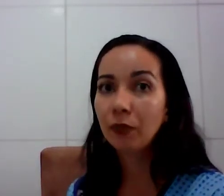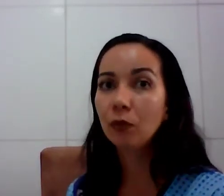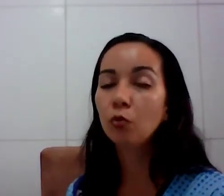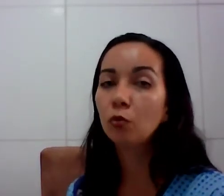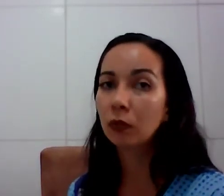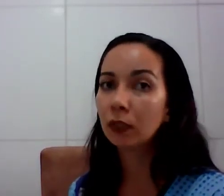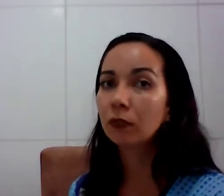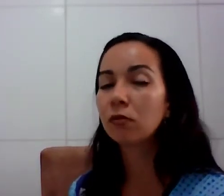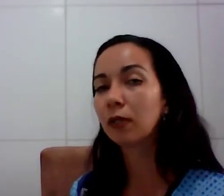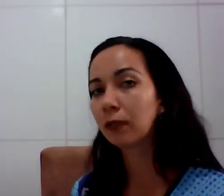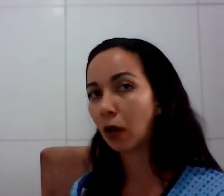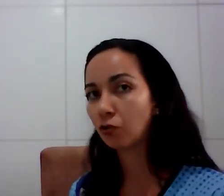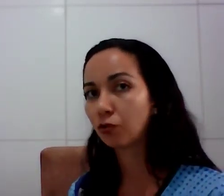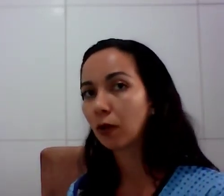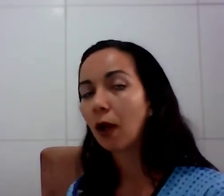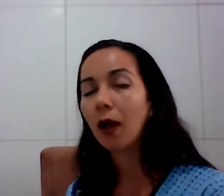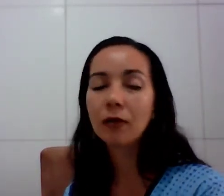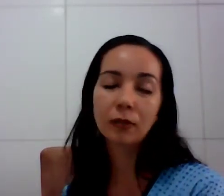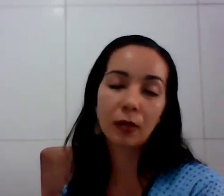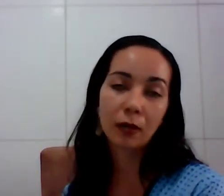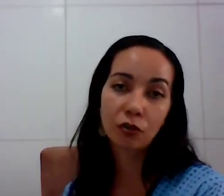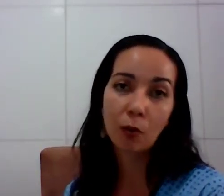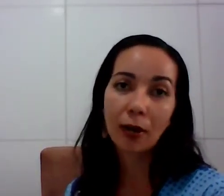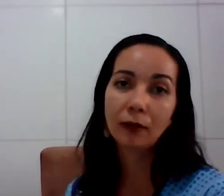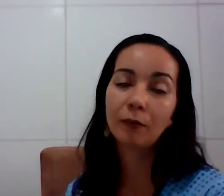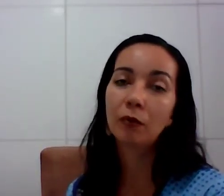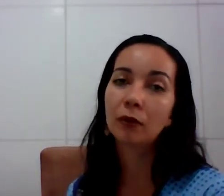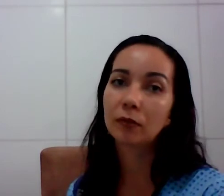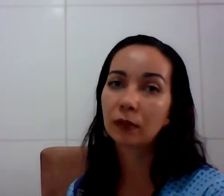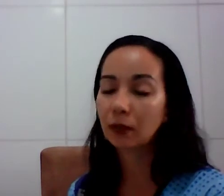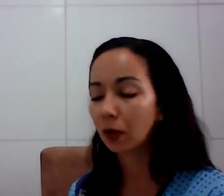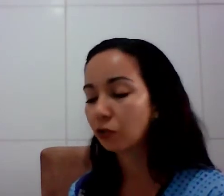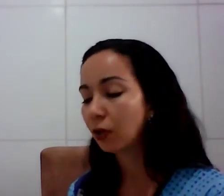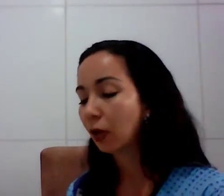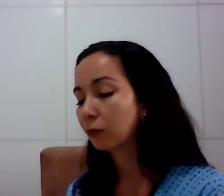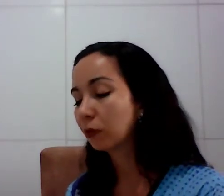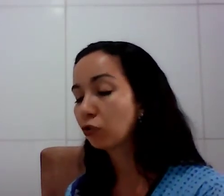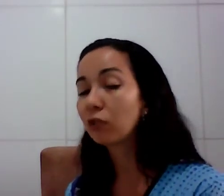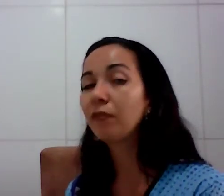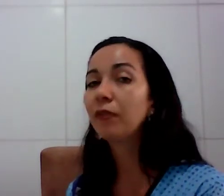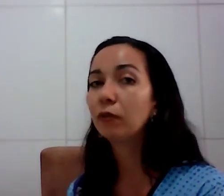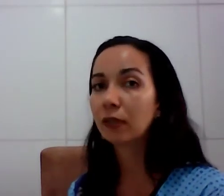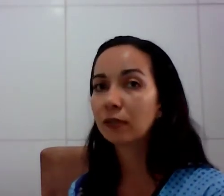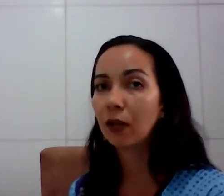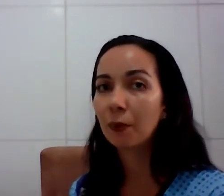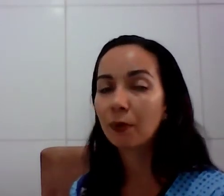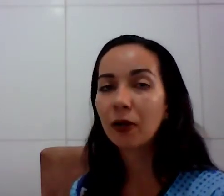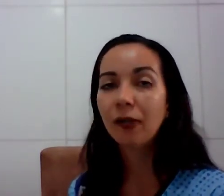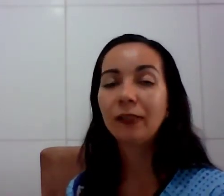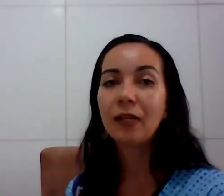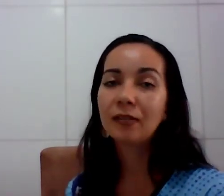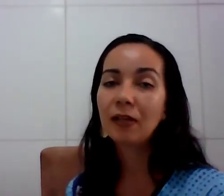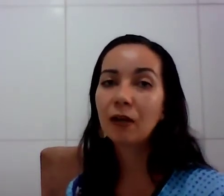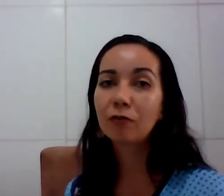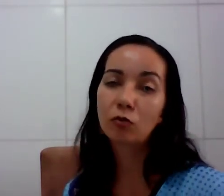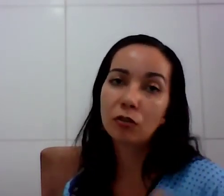mil anos atrás. Há cerca de 40 mil anos atrás, as pessoas que viviam nessa época desenhavam as coisas